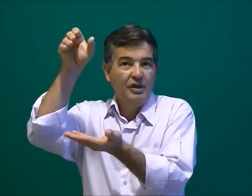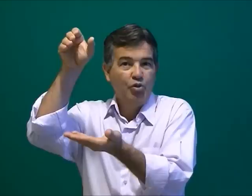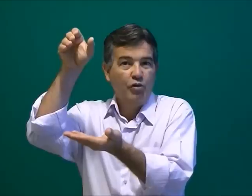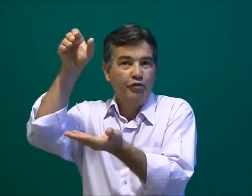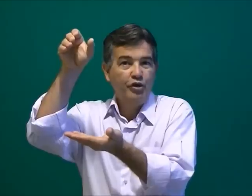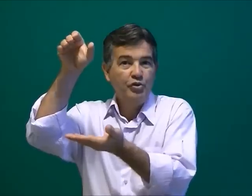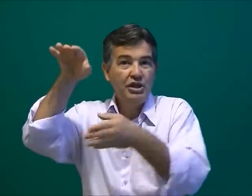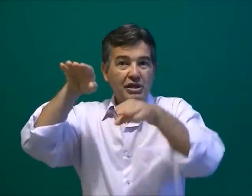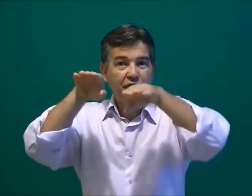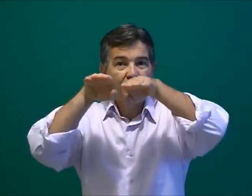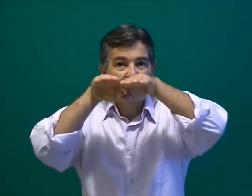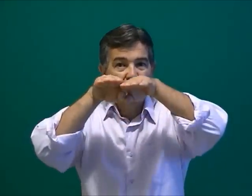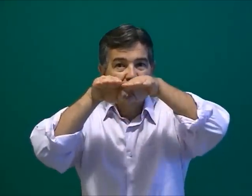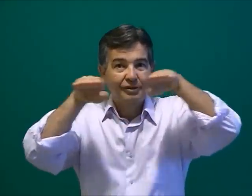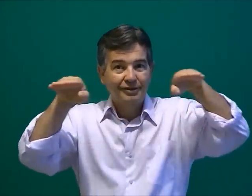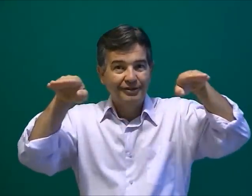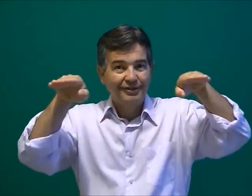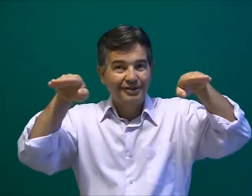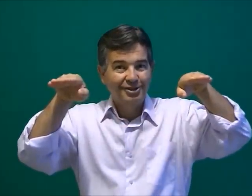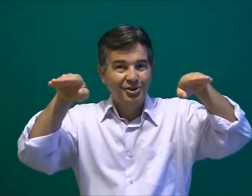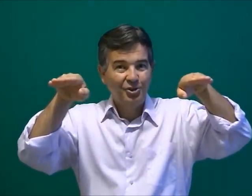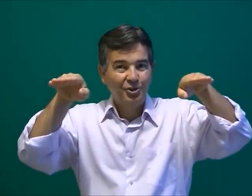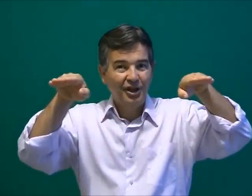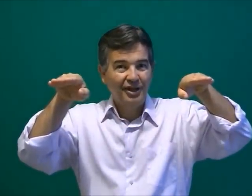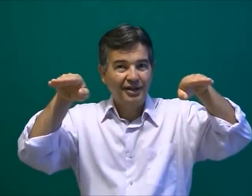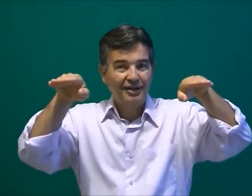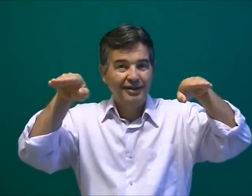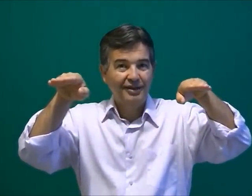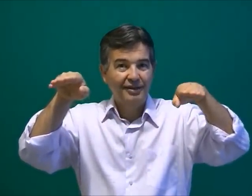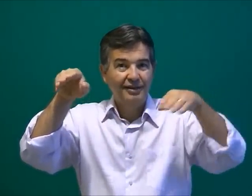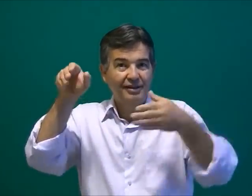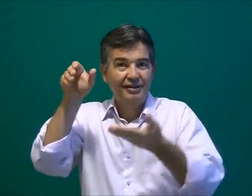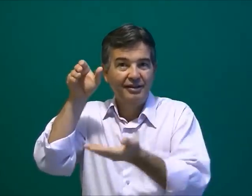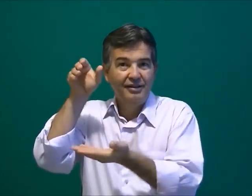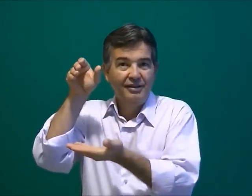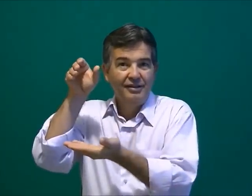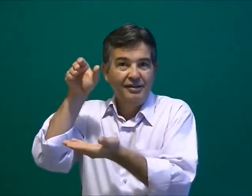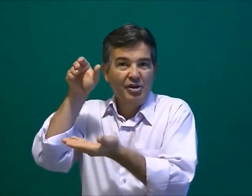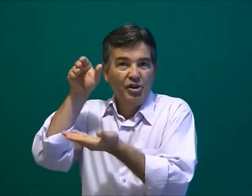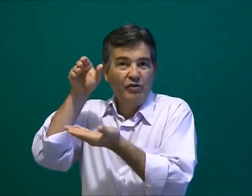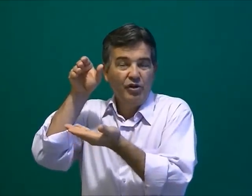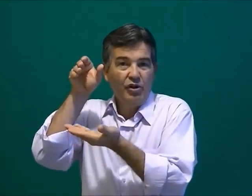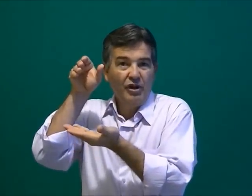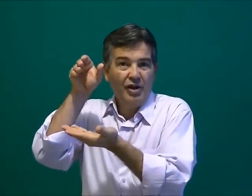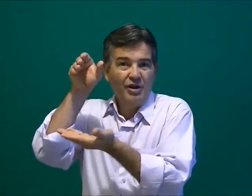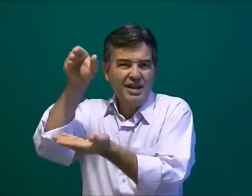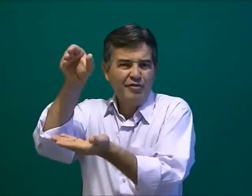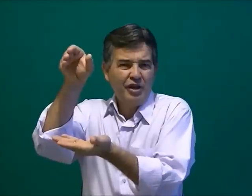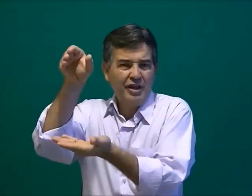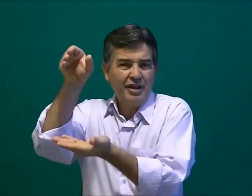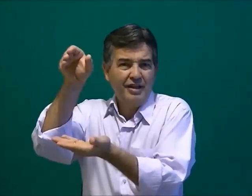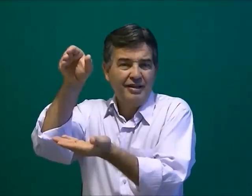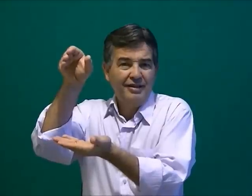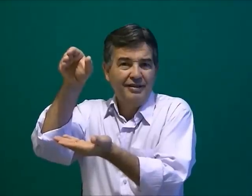Qual foi o nível que eu coloquei? Na hora que eu vou colocar o livro aqui,